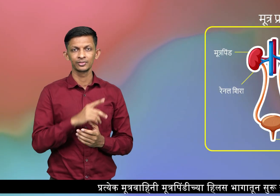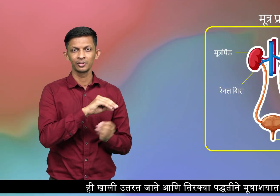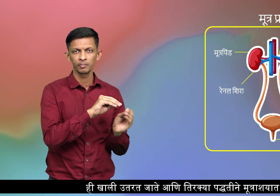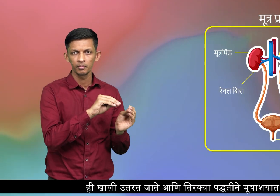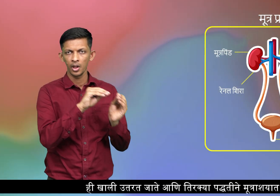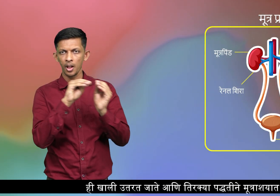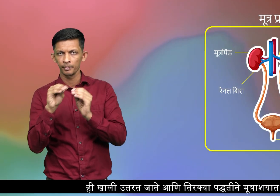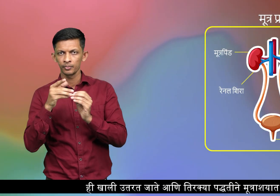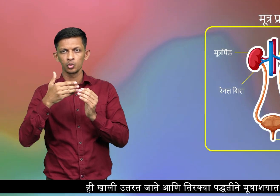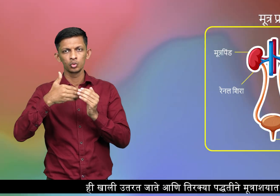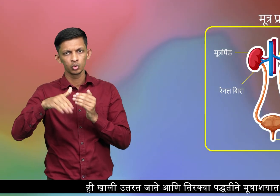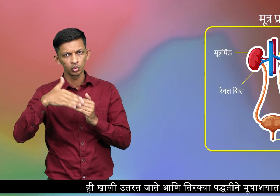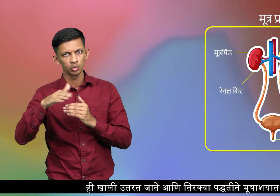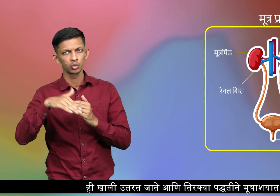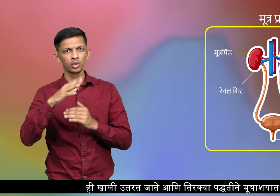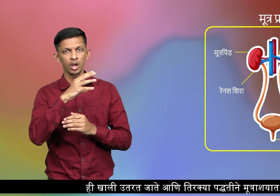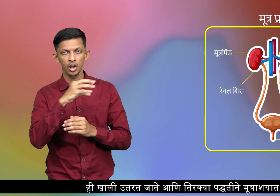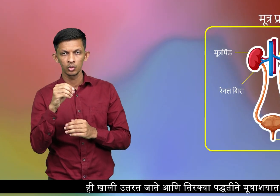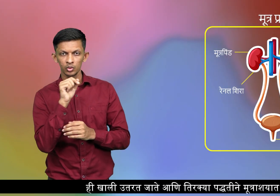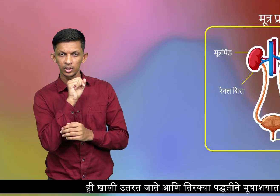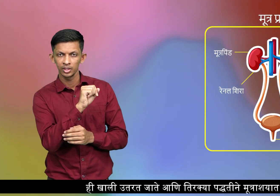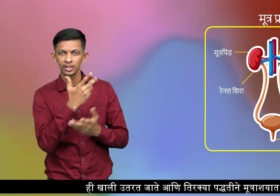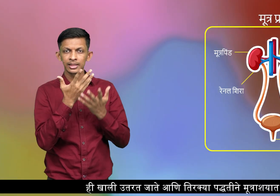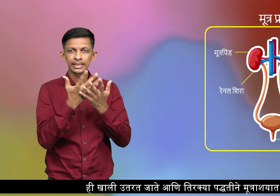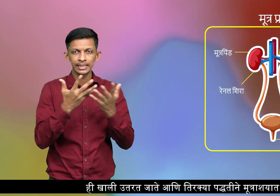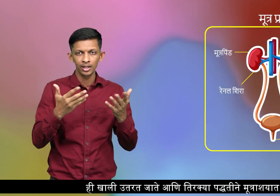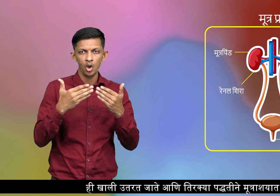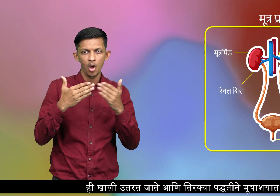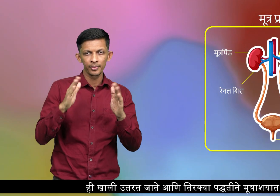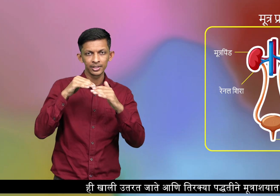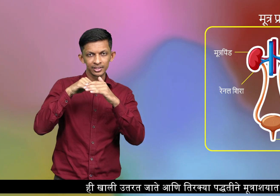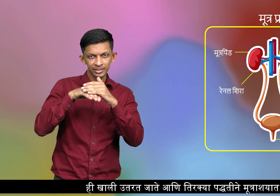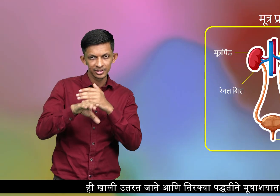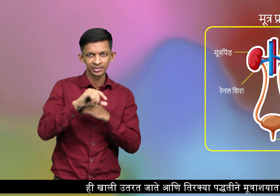ही खाली उतरत जाते आणि तिरक्या पद्धतीने मूत्राशयात उघडते.